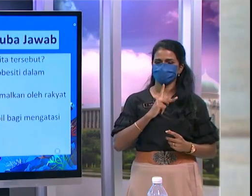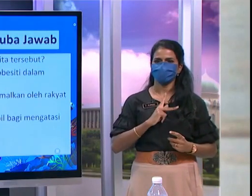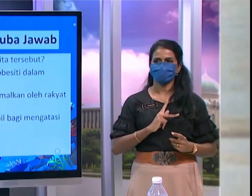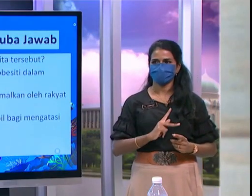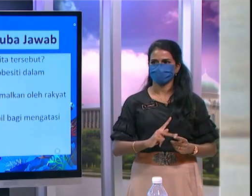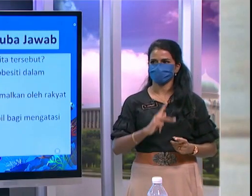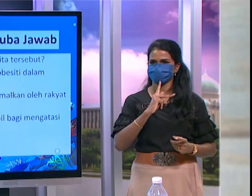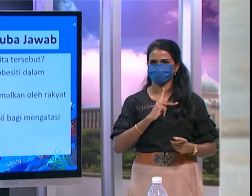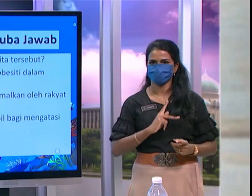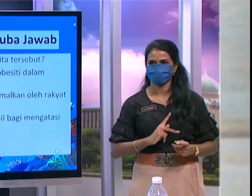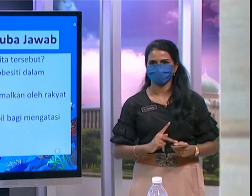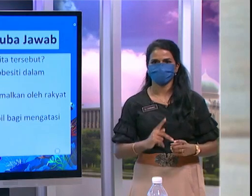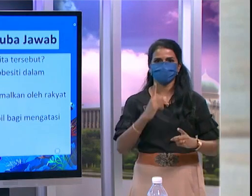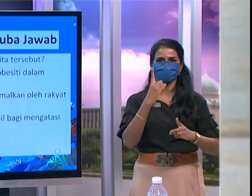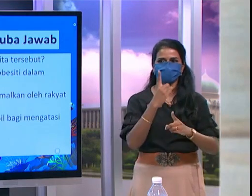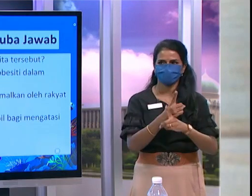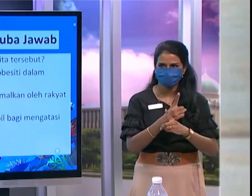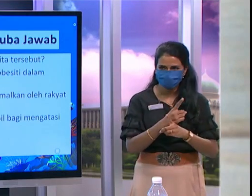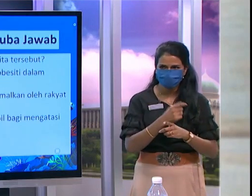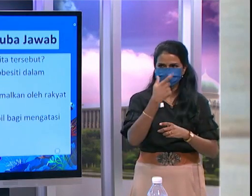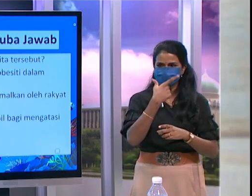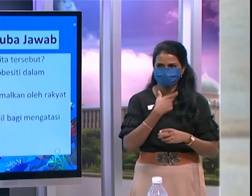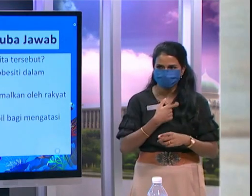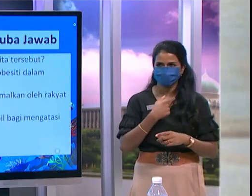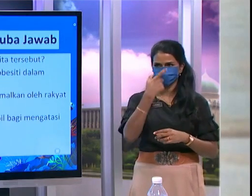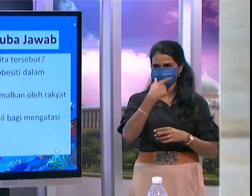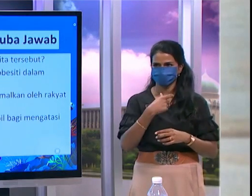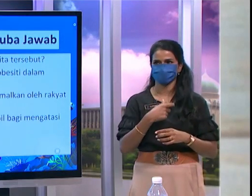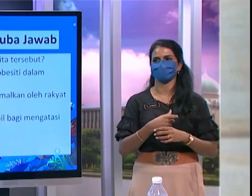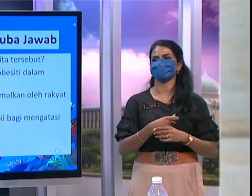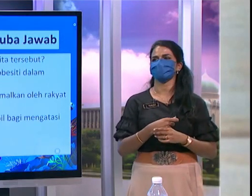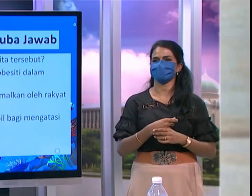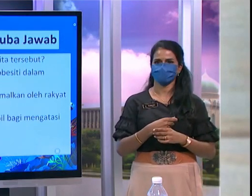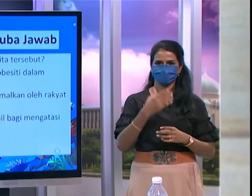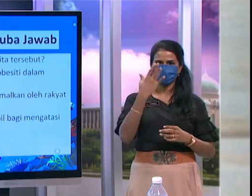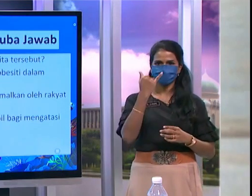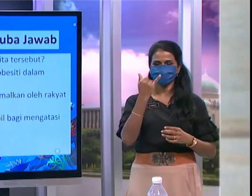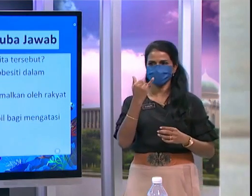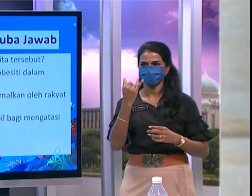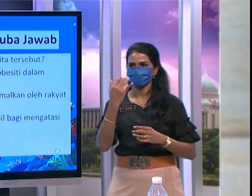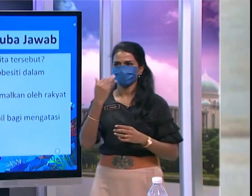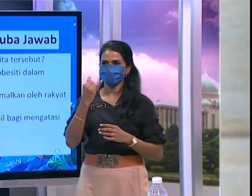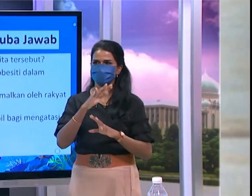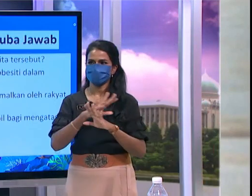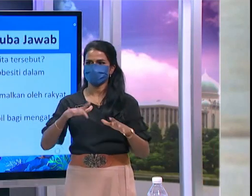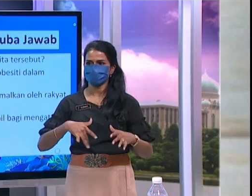Kecewa. Kecewa. Ah. Okey, betul. Sedih. Sedih. Okey. Kenapa? Kenapa tidak